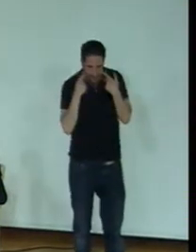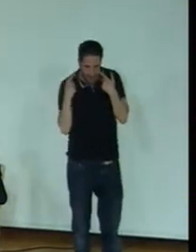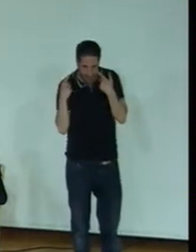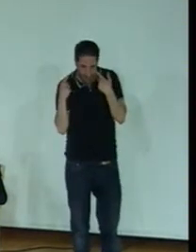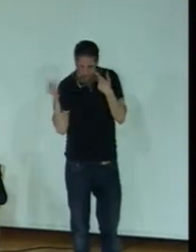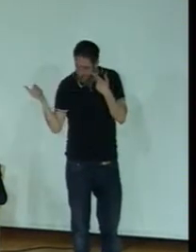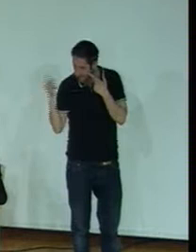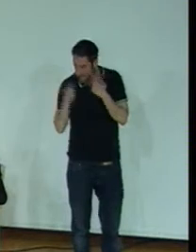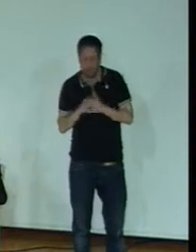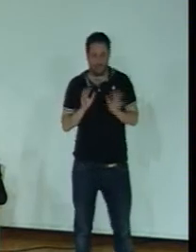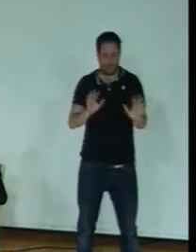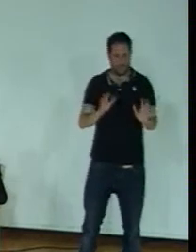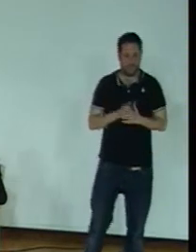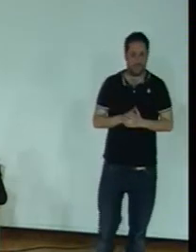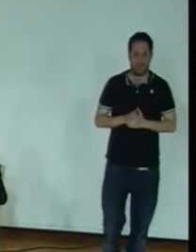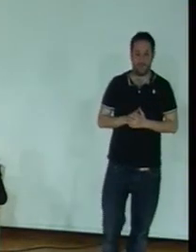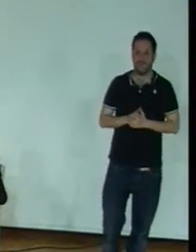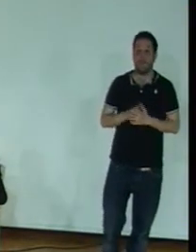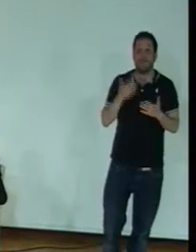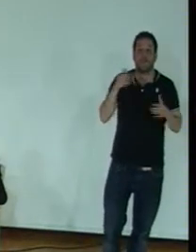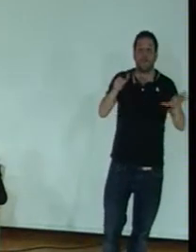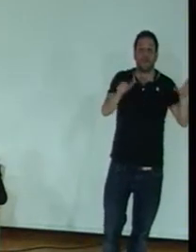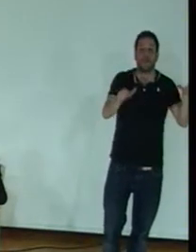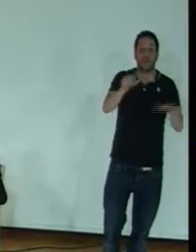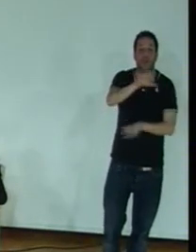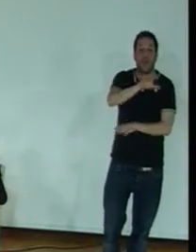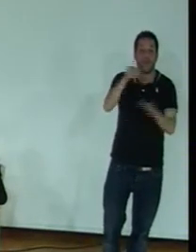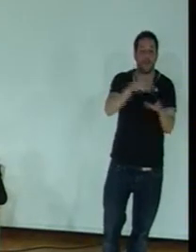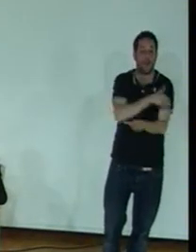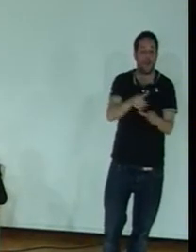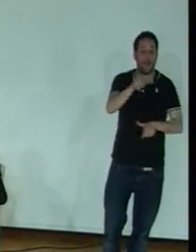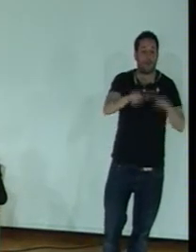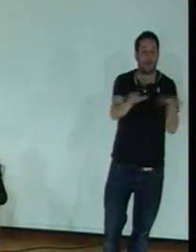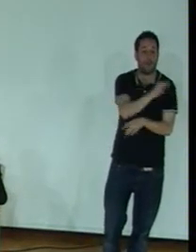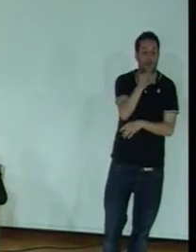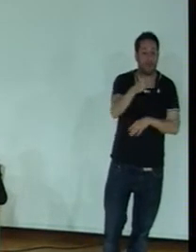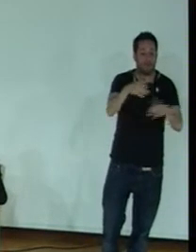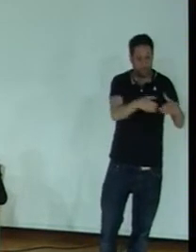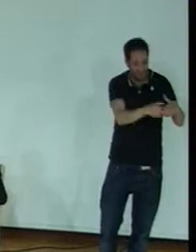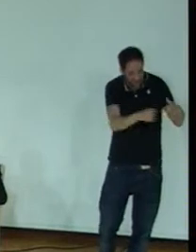et moi ? Admettons. Bon, imaginons que sur 65 millions de Français, il y ait 1000 terroristes.